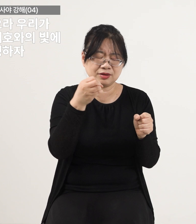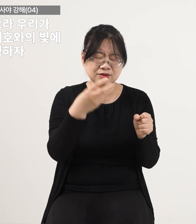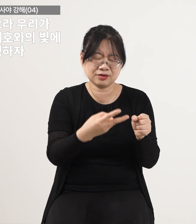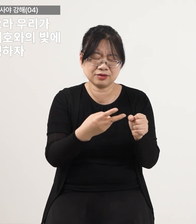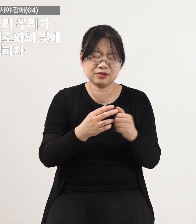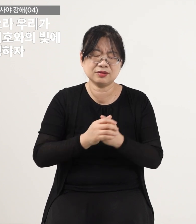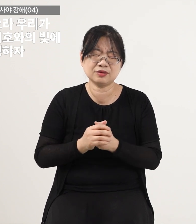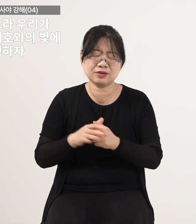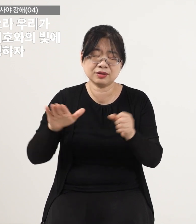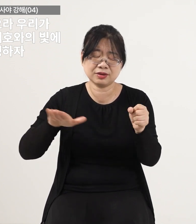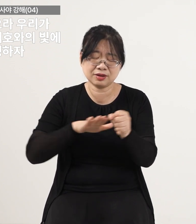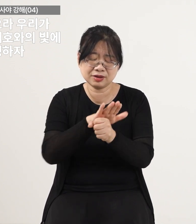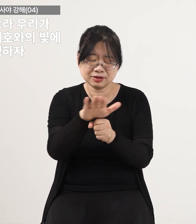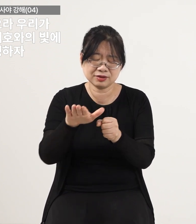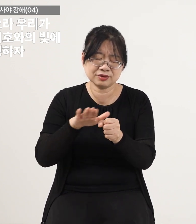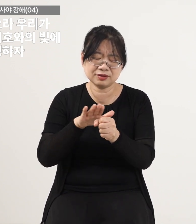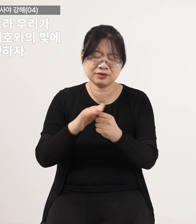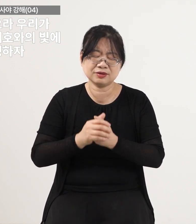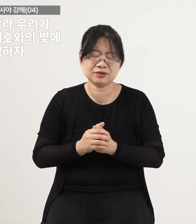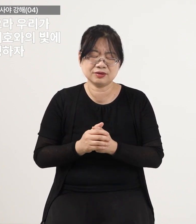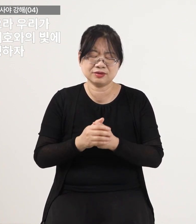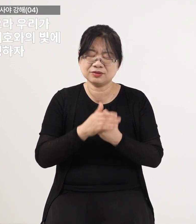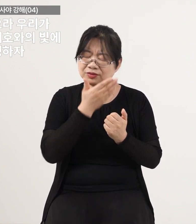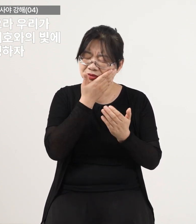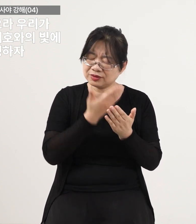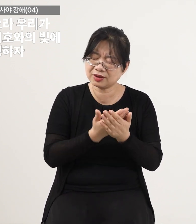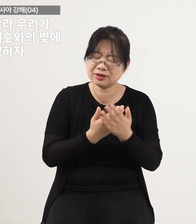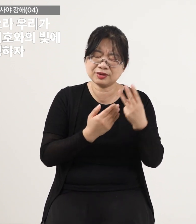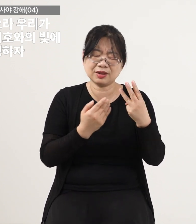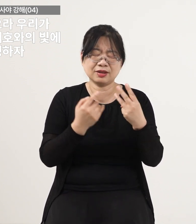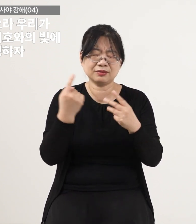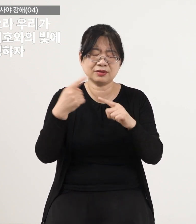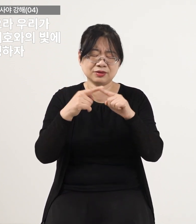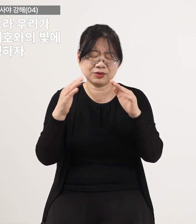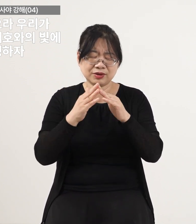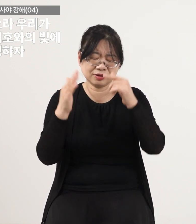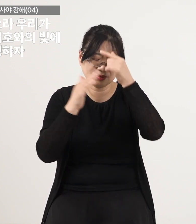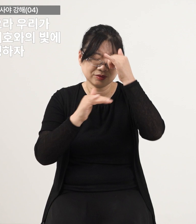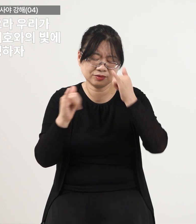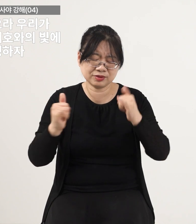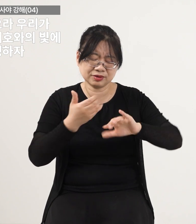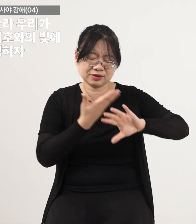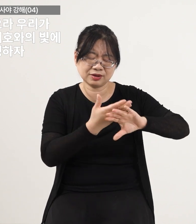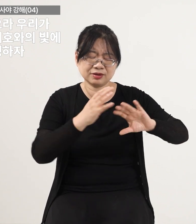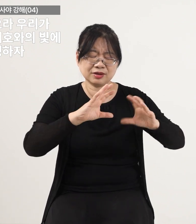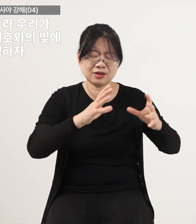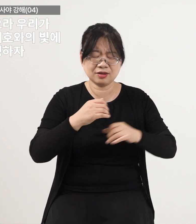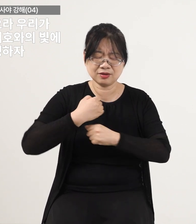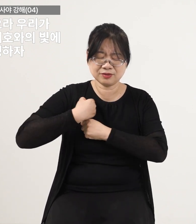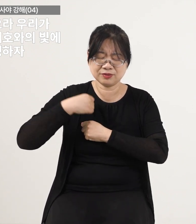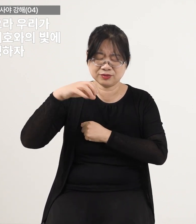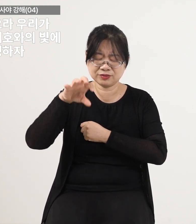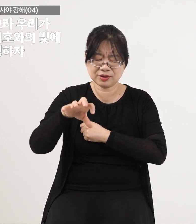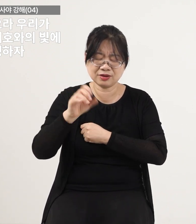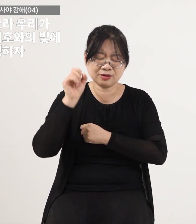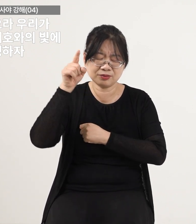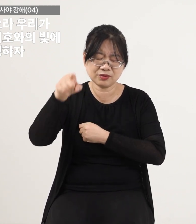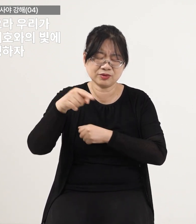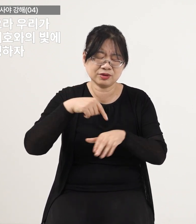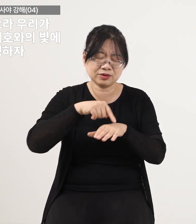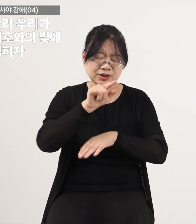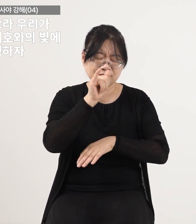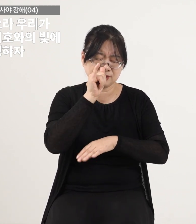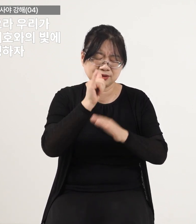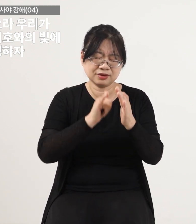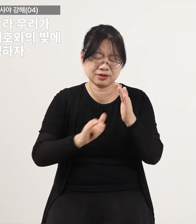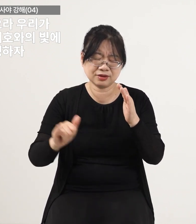사랑하고 사랑하는 귀한 3일의 성도들, 해외, 국내, 멀리 출타